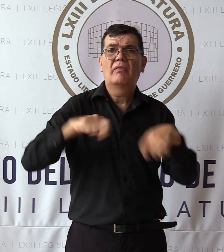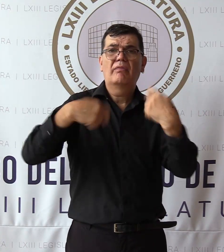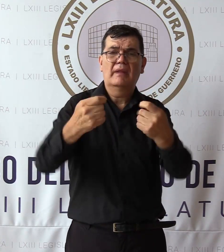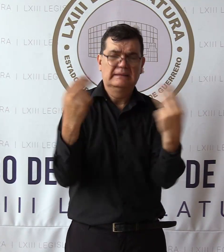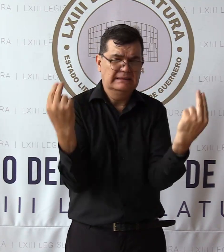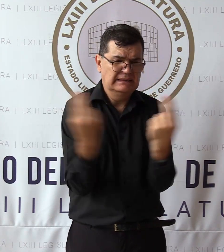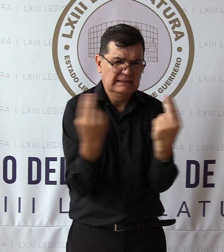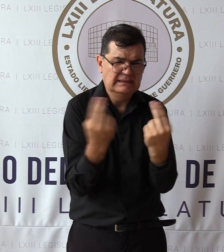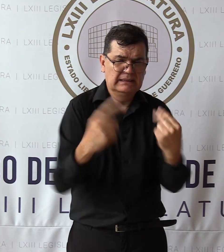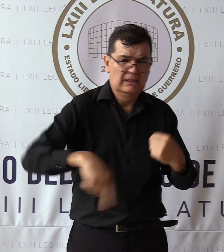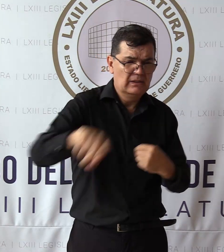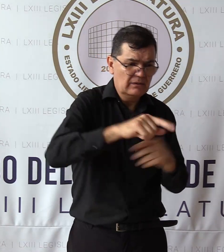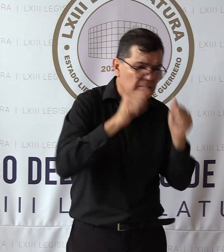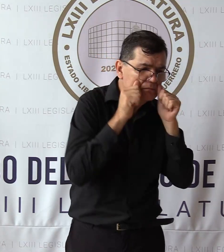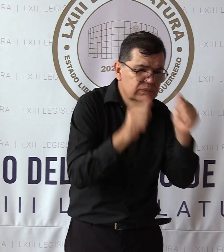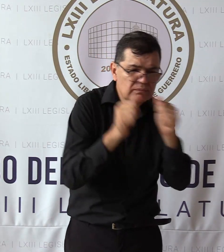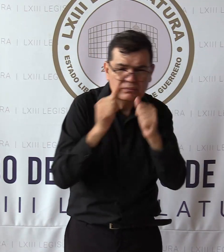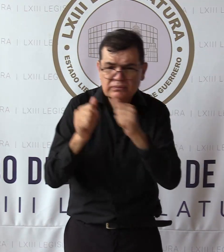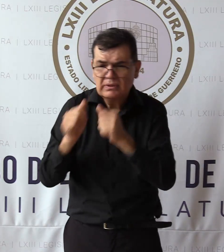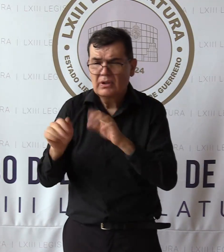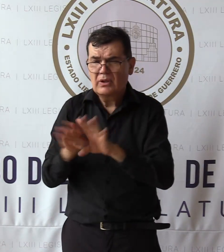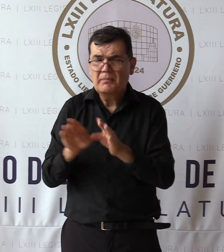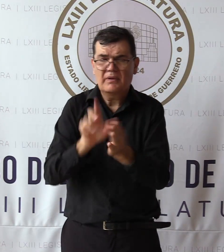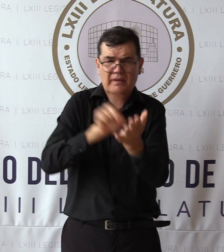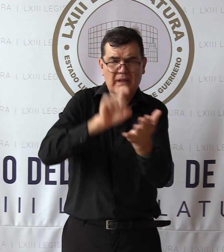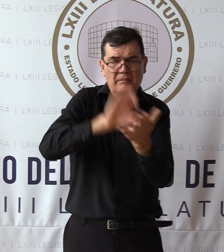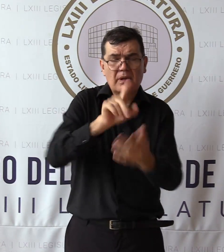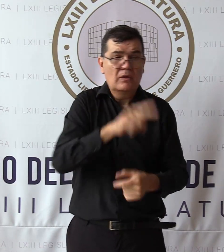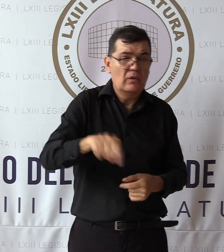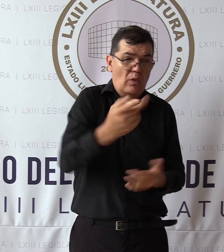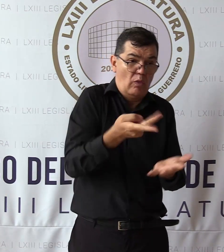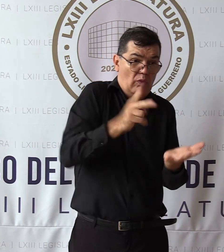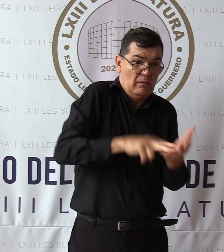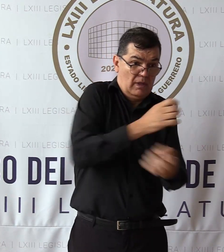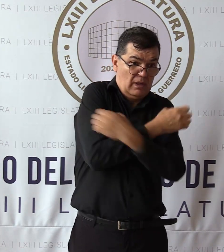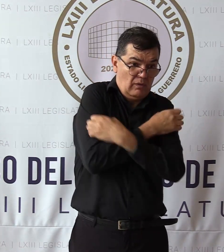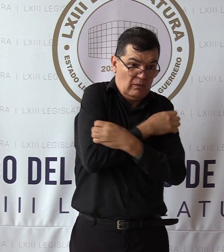las personas con discapacidad en las que, además de una educación inclusiva,